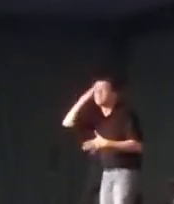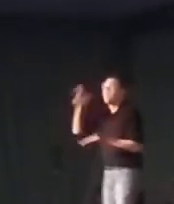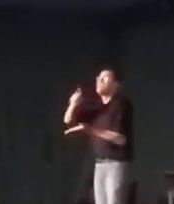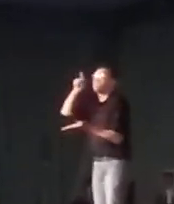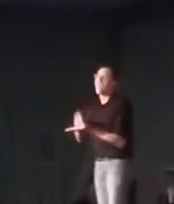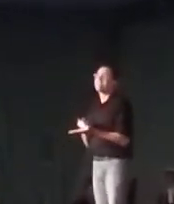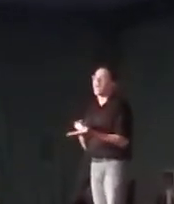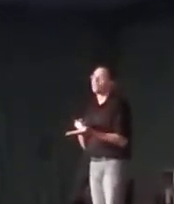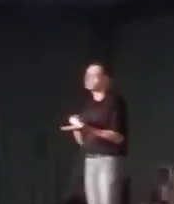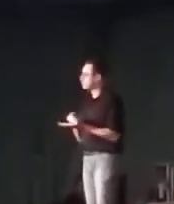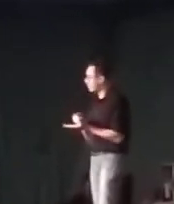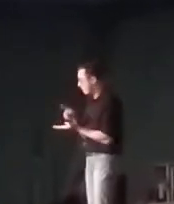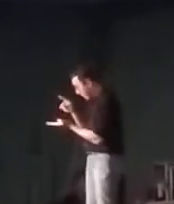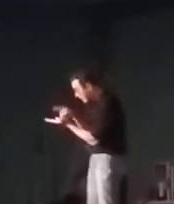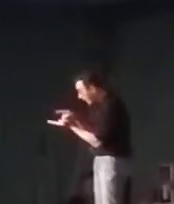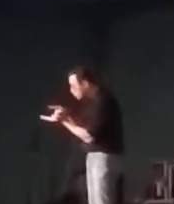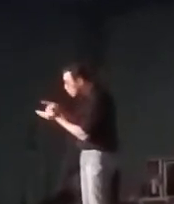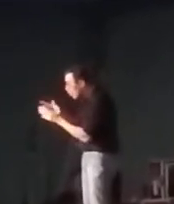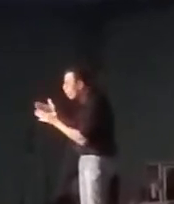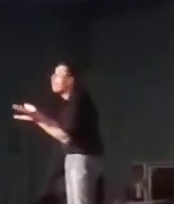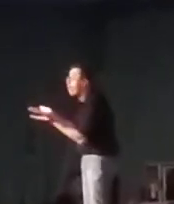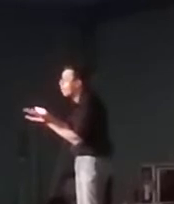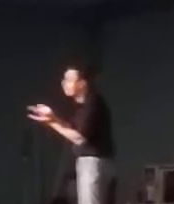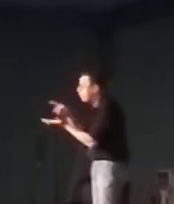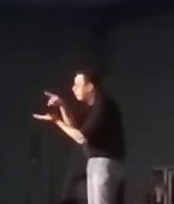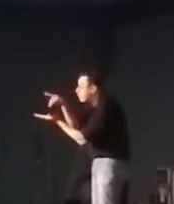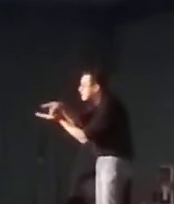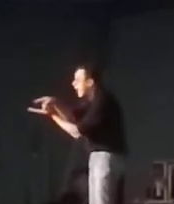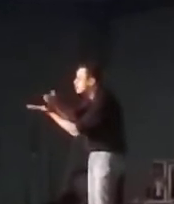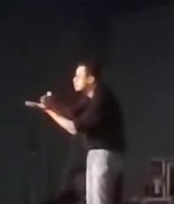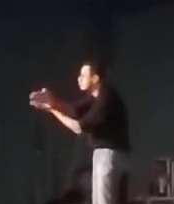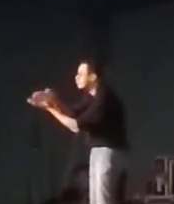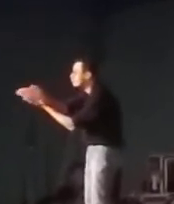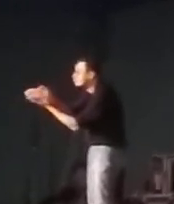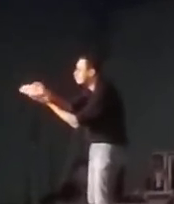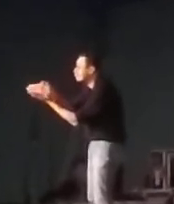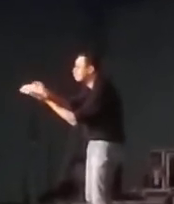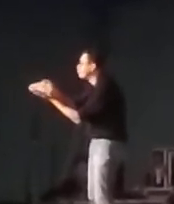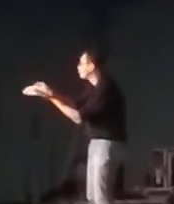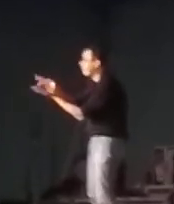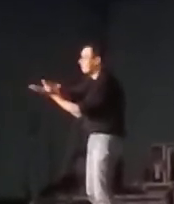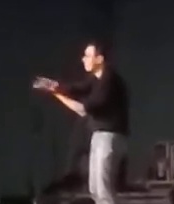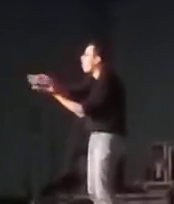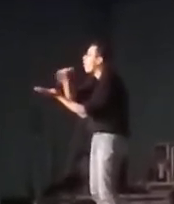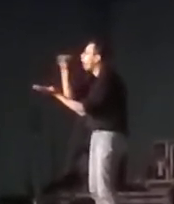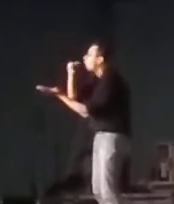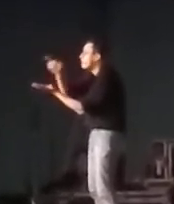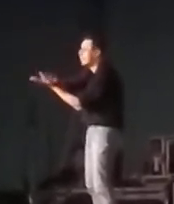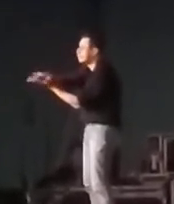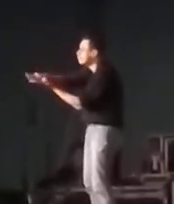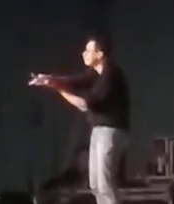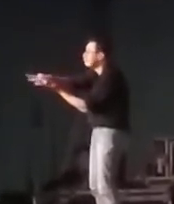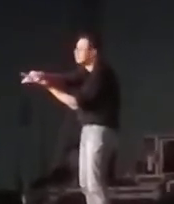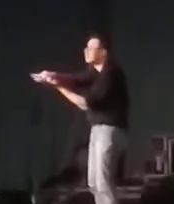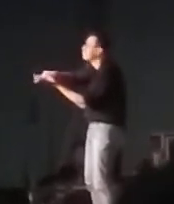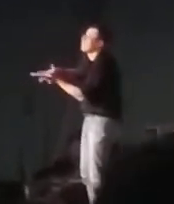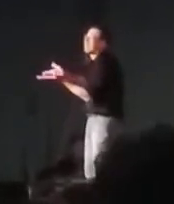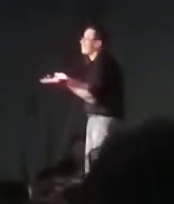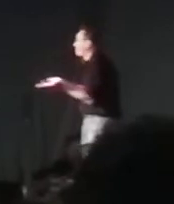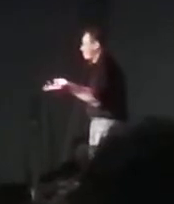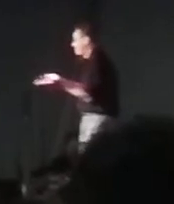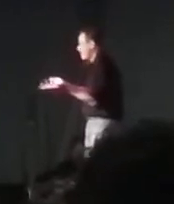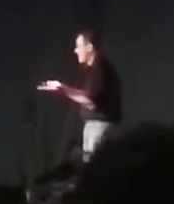Qual? Qual? O filme traz exatamente isso, quando você assiste os dois. Tem um monte de verdades, né? Eu brinco que se eu te